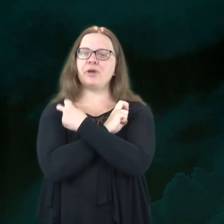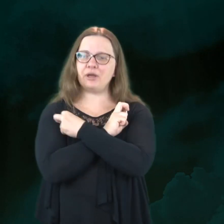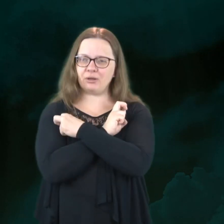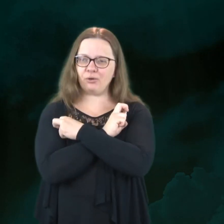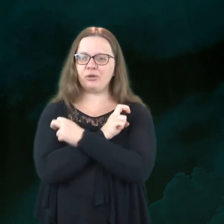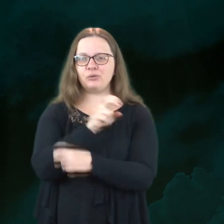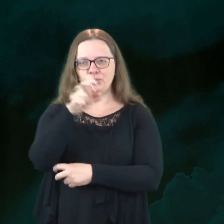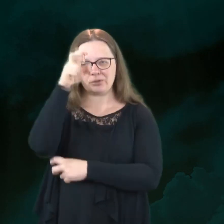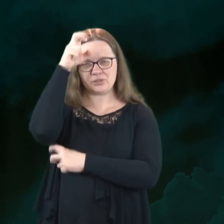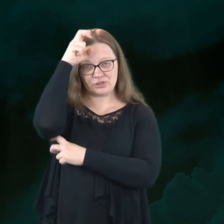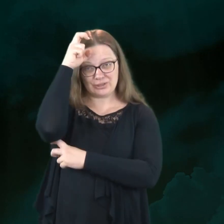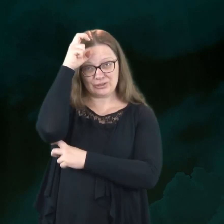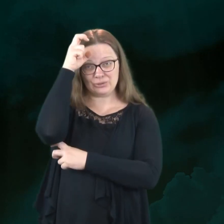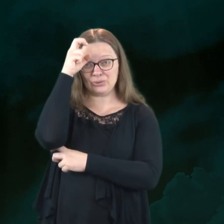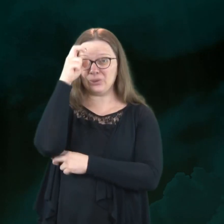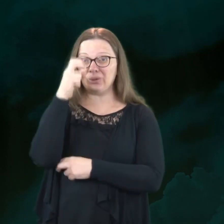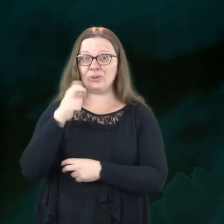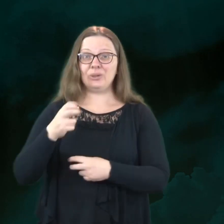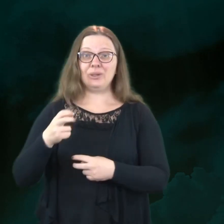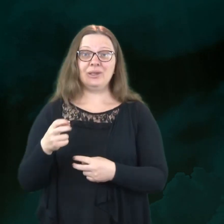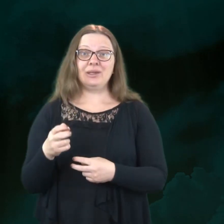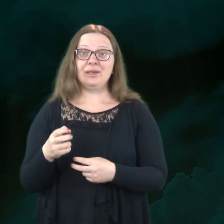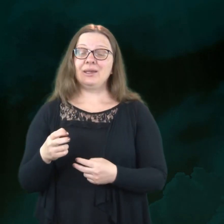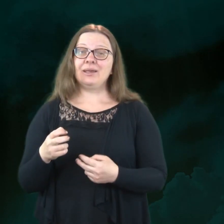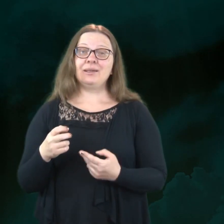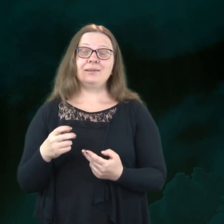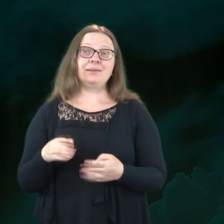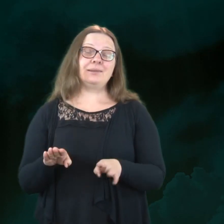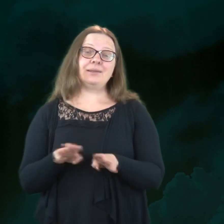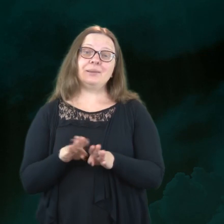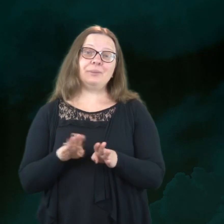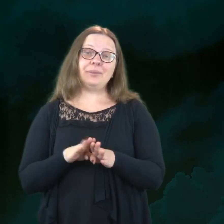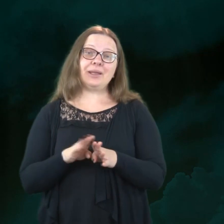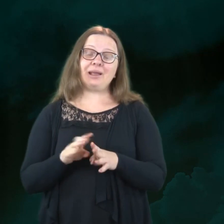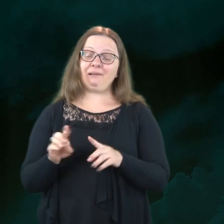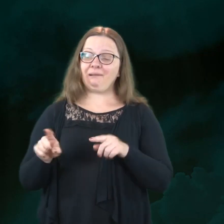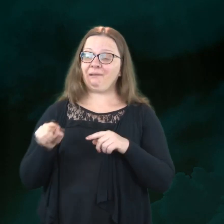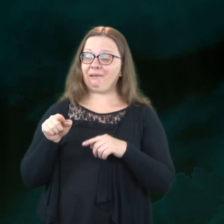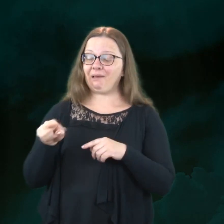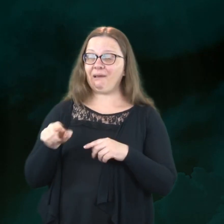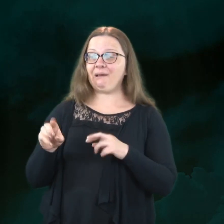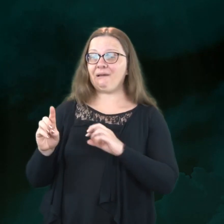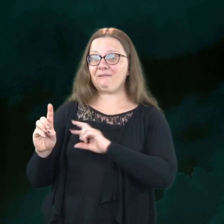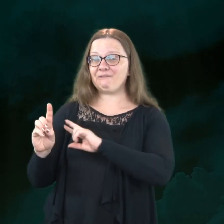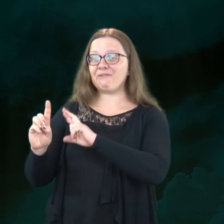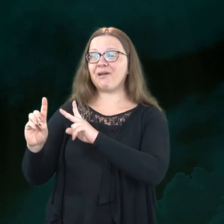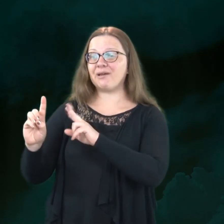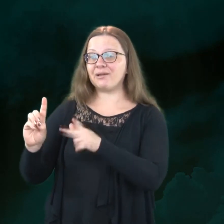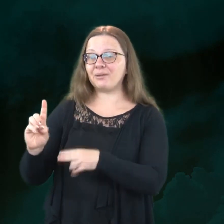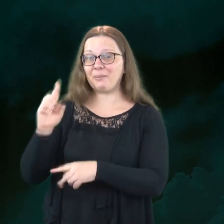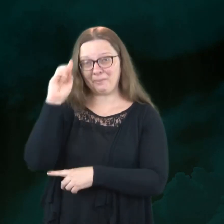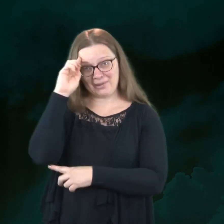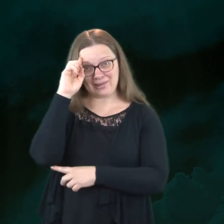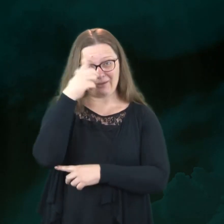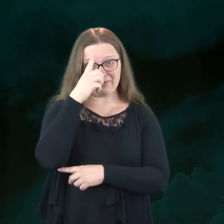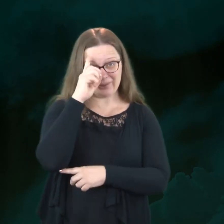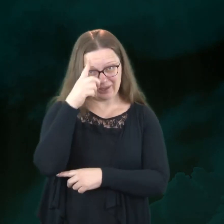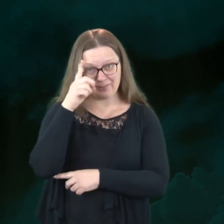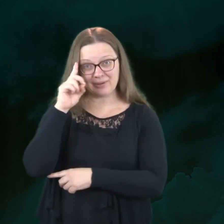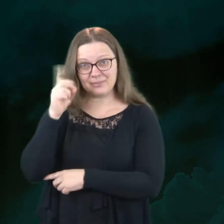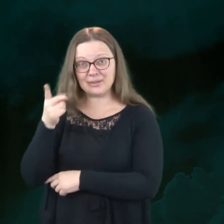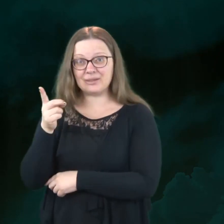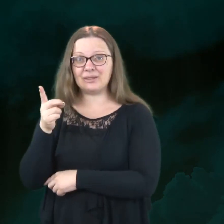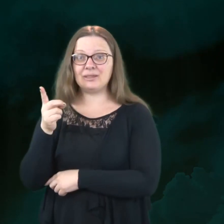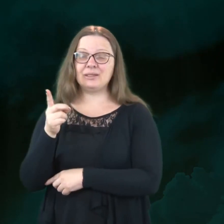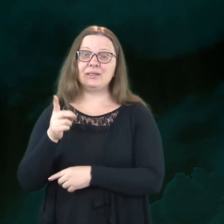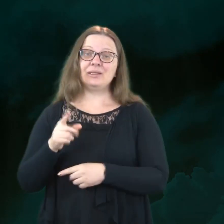desses imperadores, eles se consideravam como deuses. Então, os gregos eram aversos